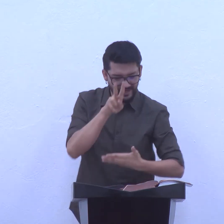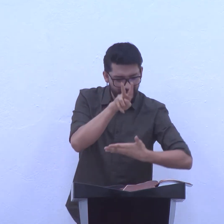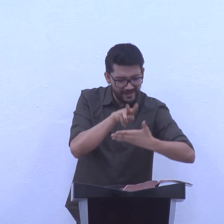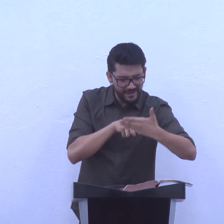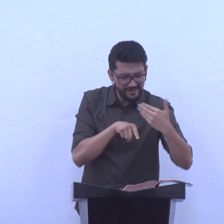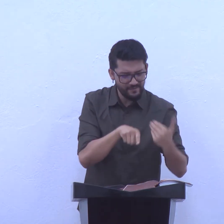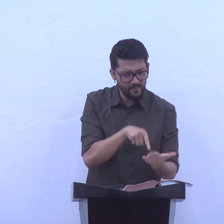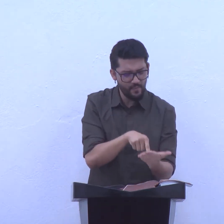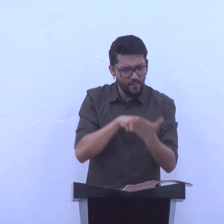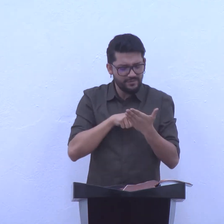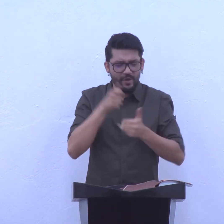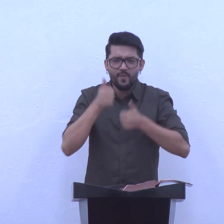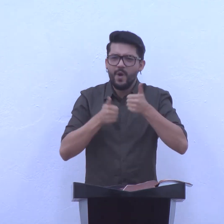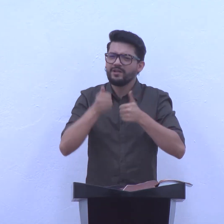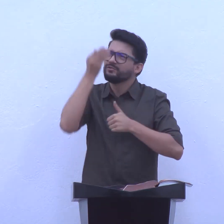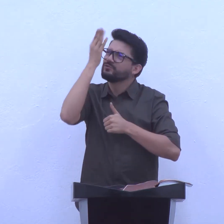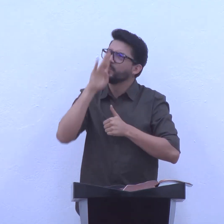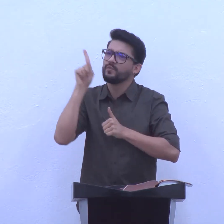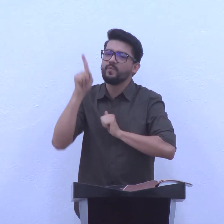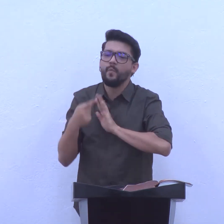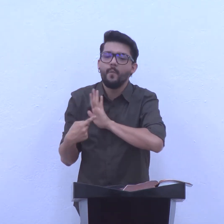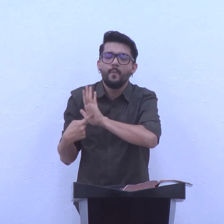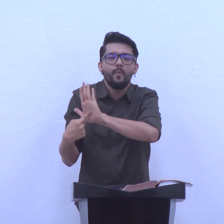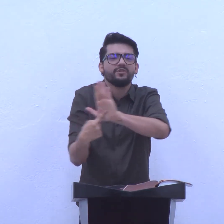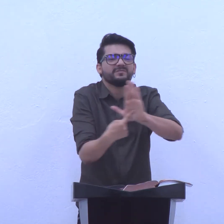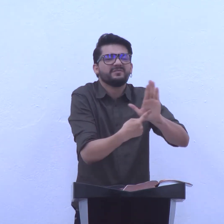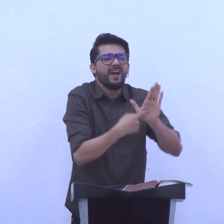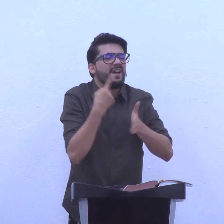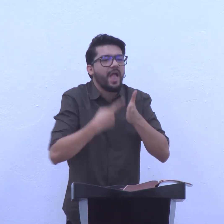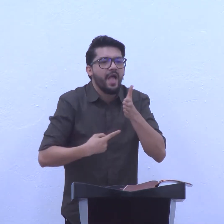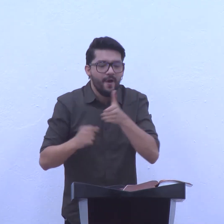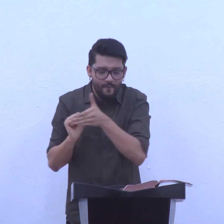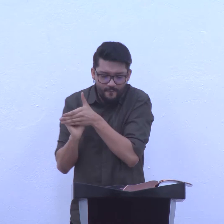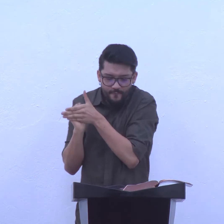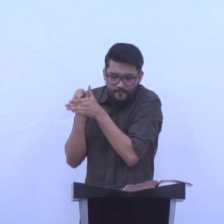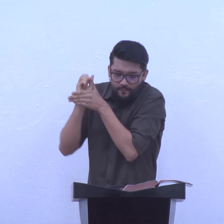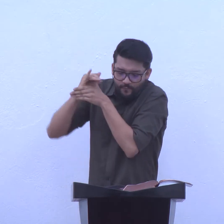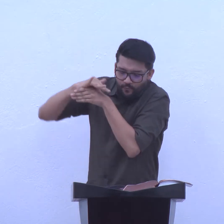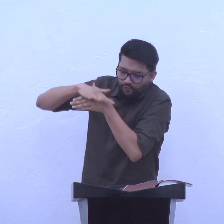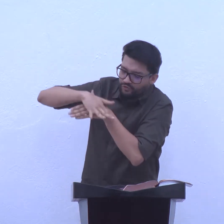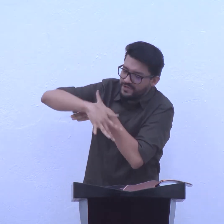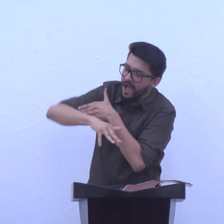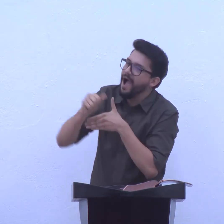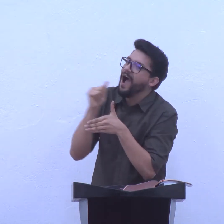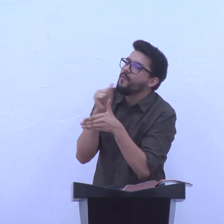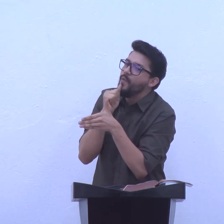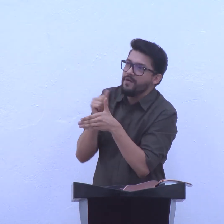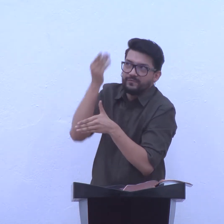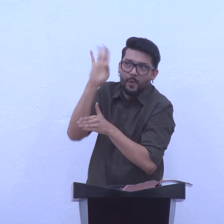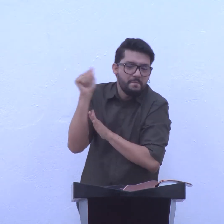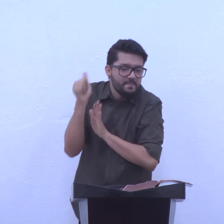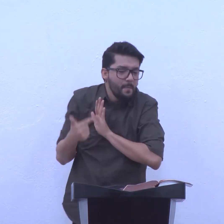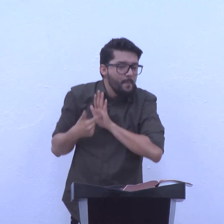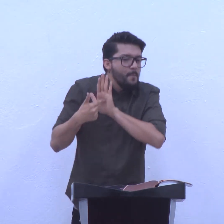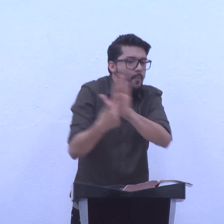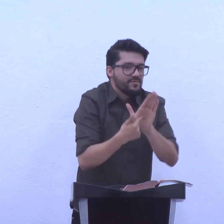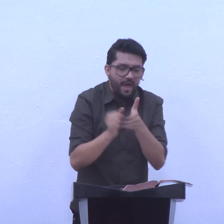salga agua. Ahora, ¿qué nos muestra este pasaje? Que Dios es fuente